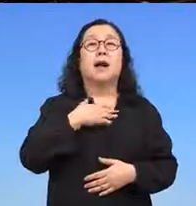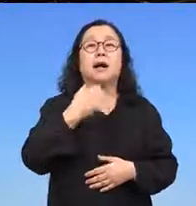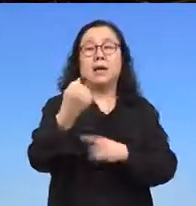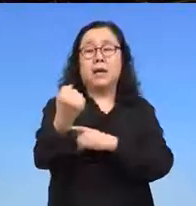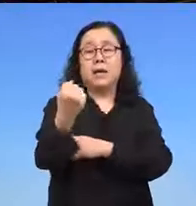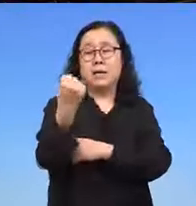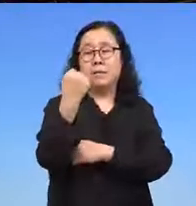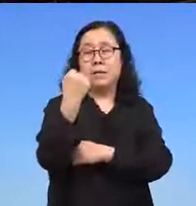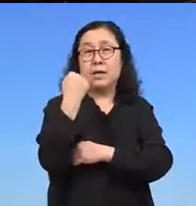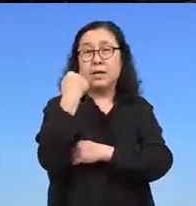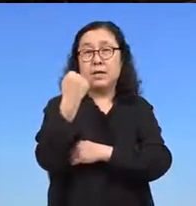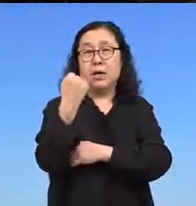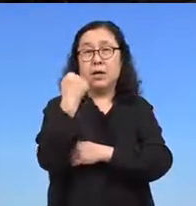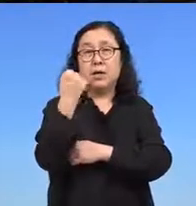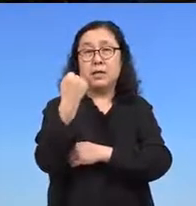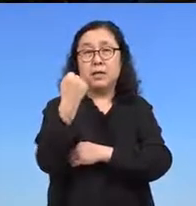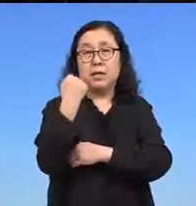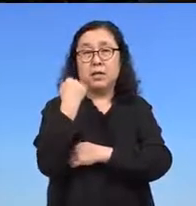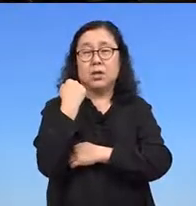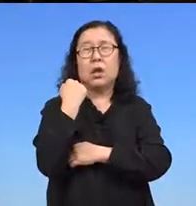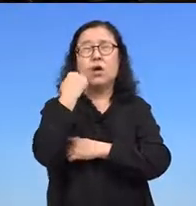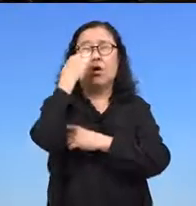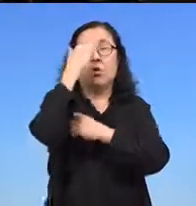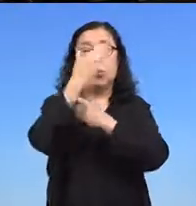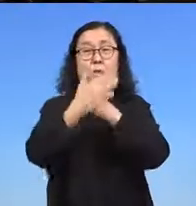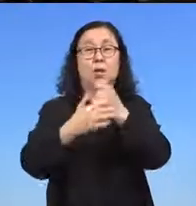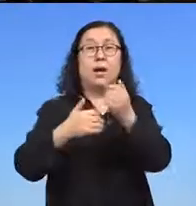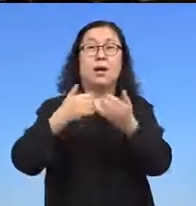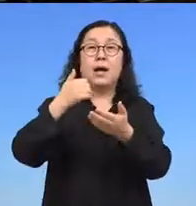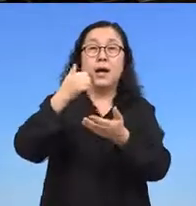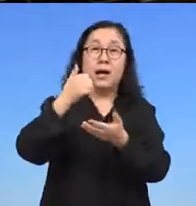나의 힘이 되신 여호와,